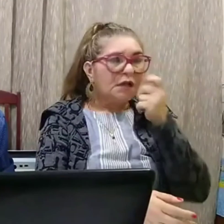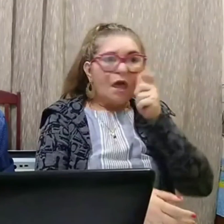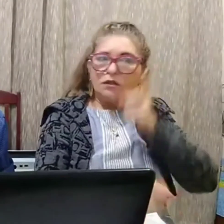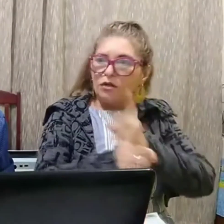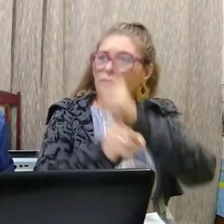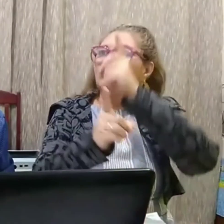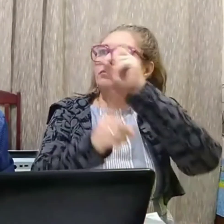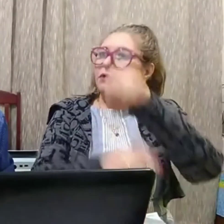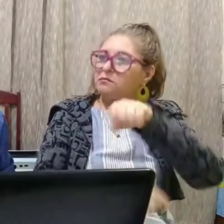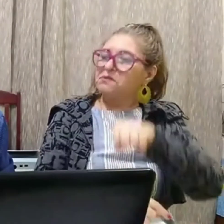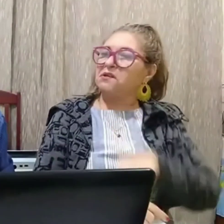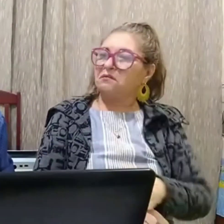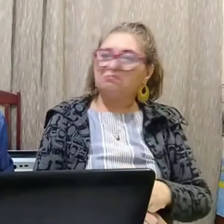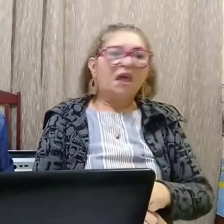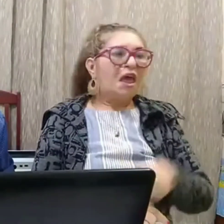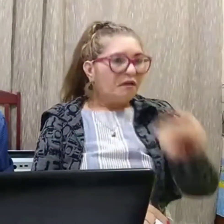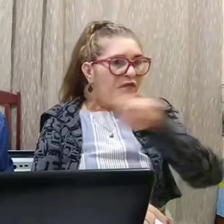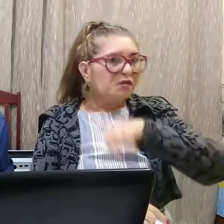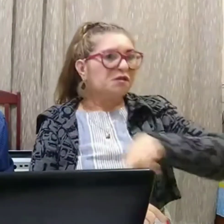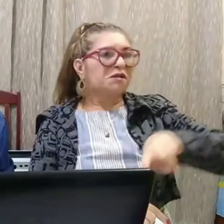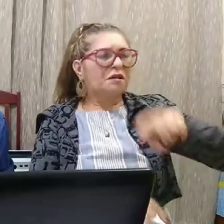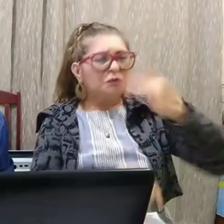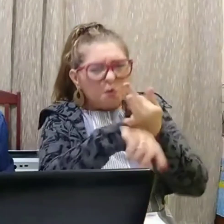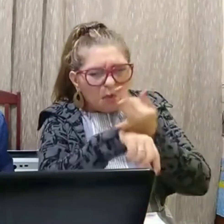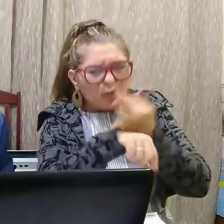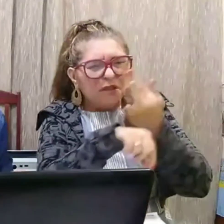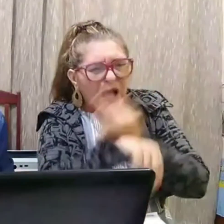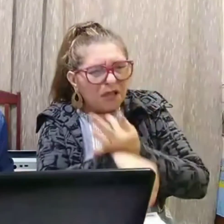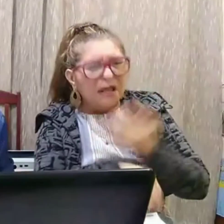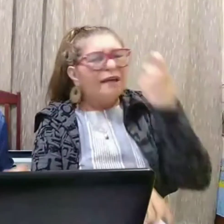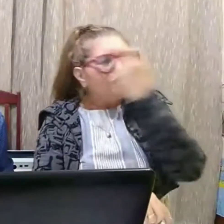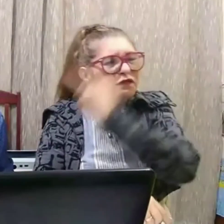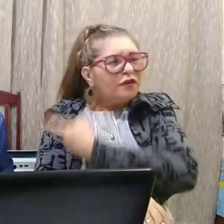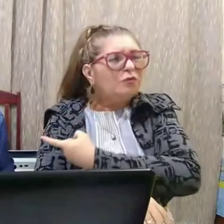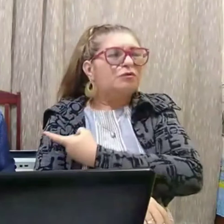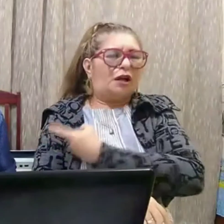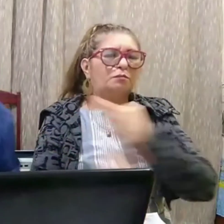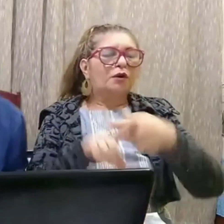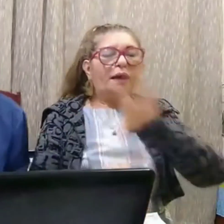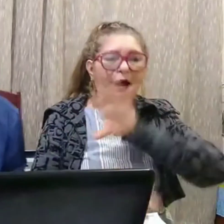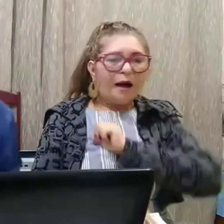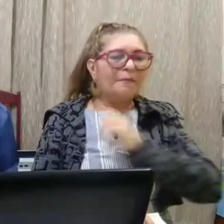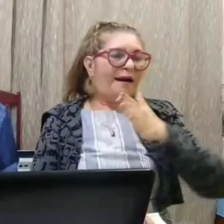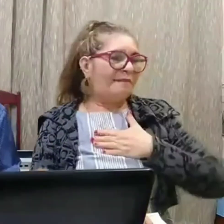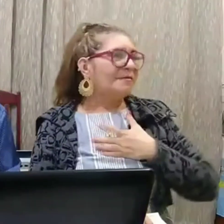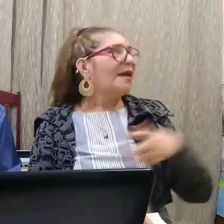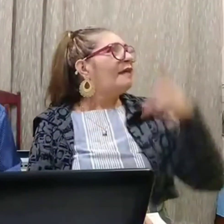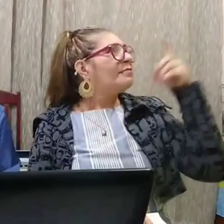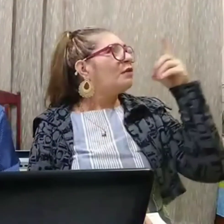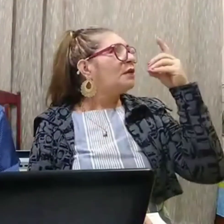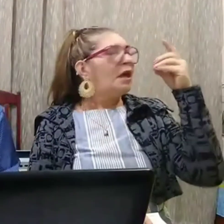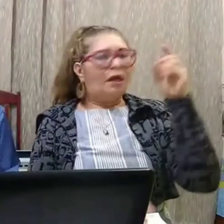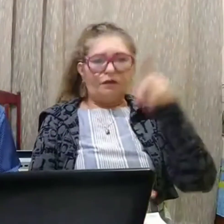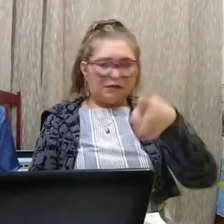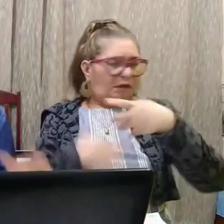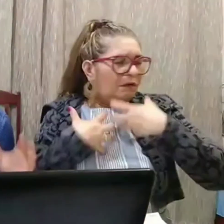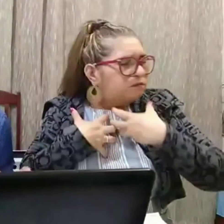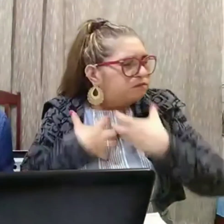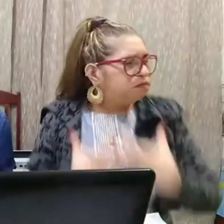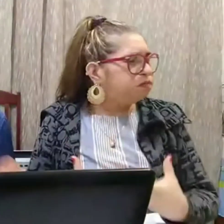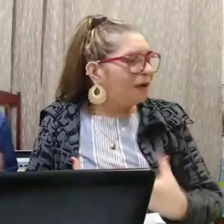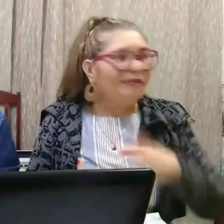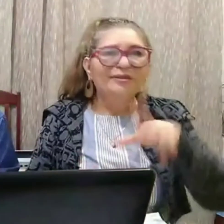tens perseverança, e suportaste provas por causa do meu nome, e não te deixaste esmorecer. Então